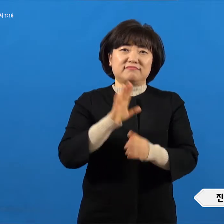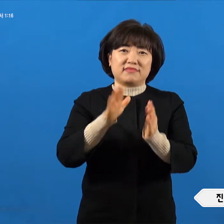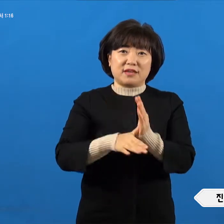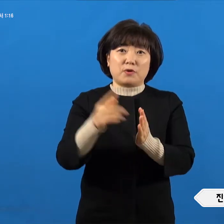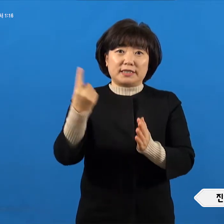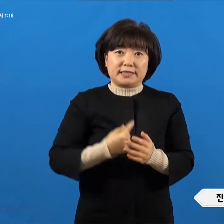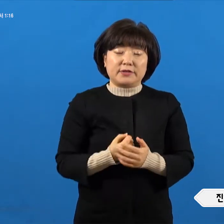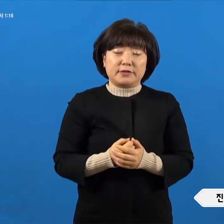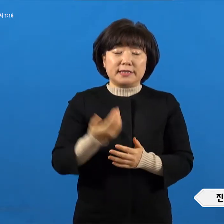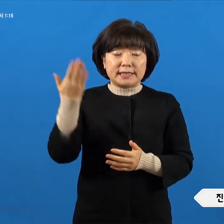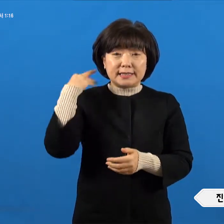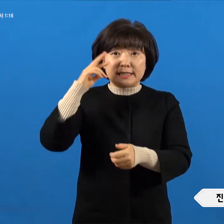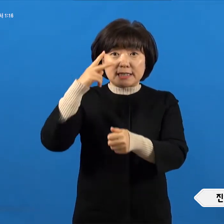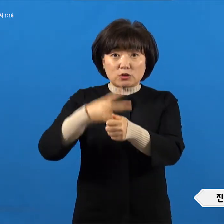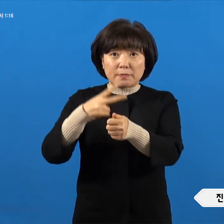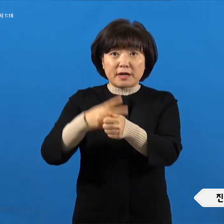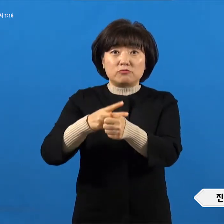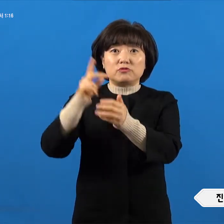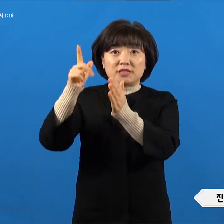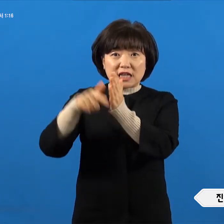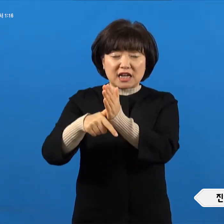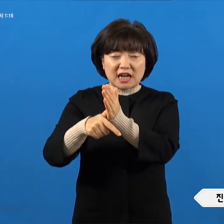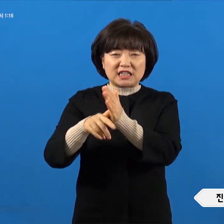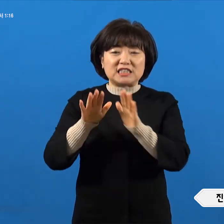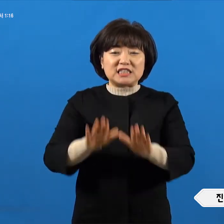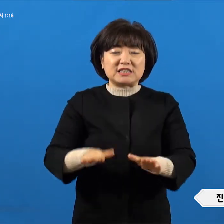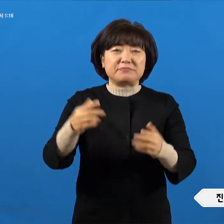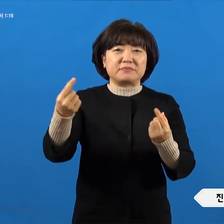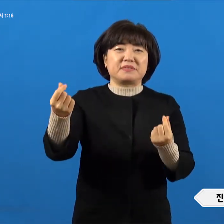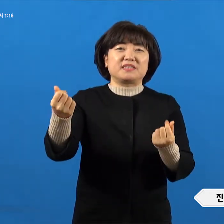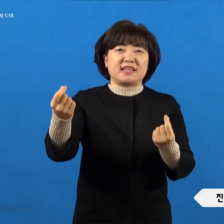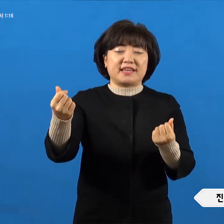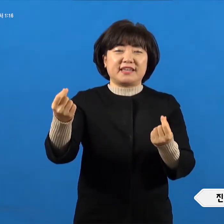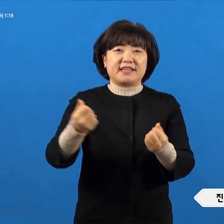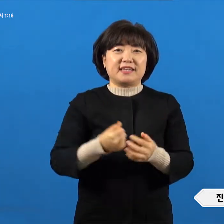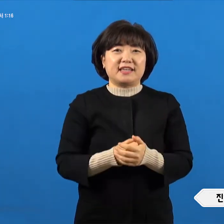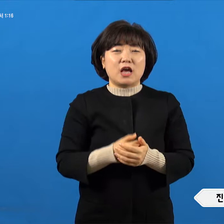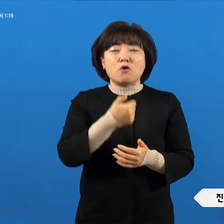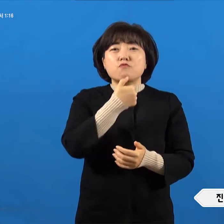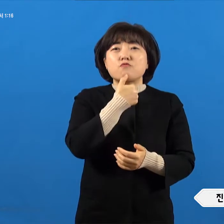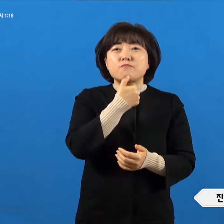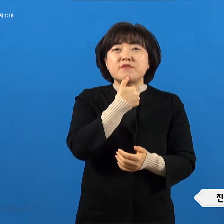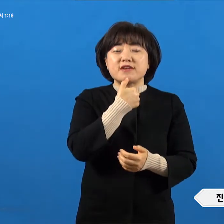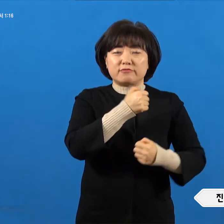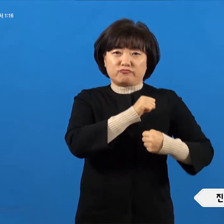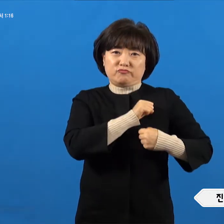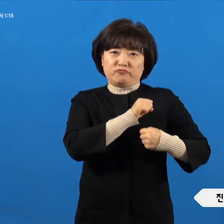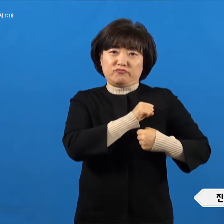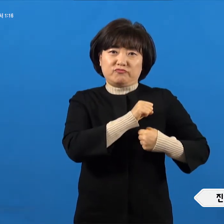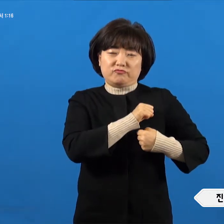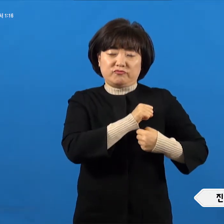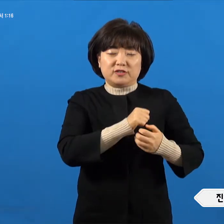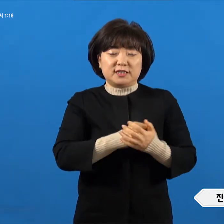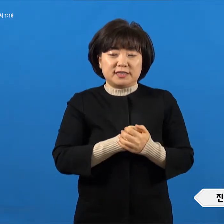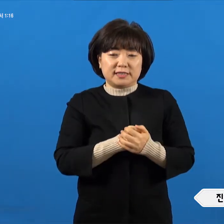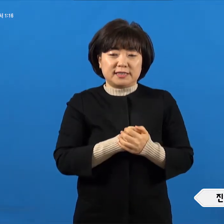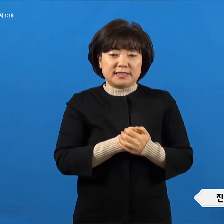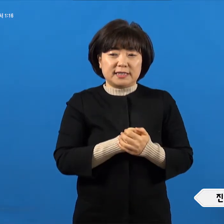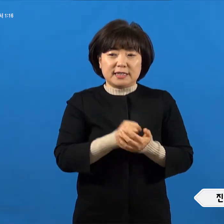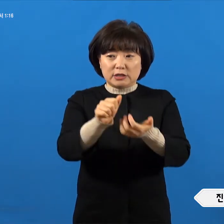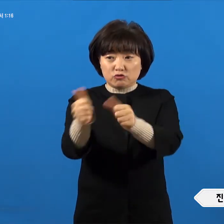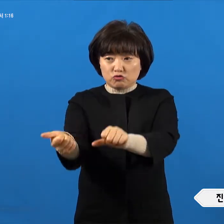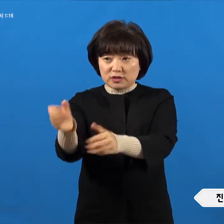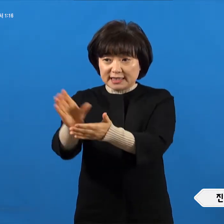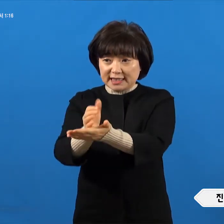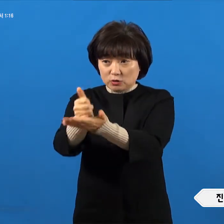사도 바울의 시대에도 지금 우리와 얼마나 비슷한 때였는지 모릅니다. 로마의 병정에 죽은